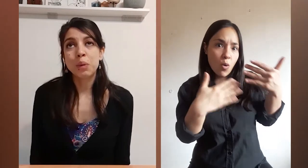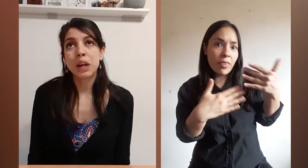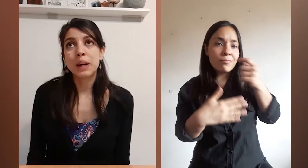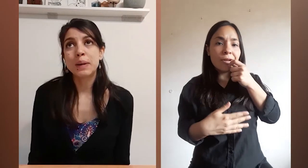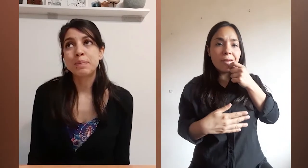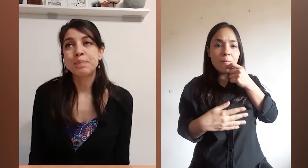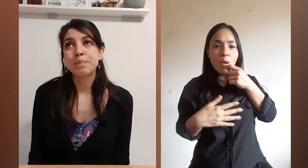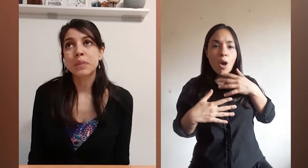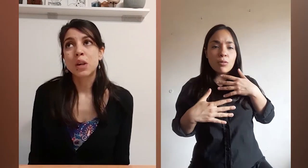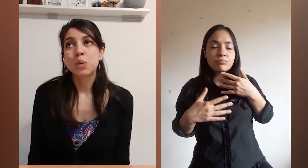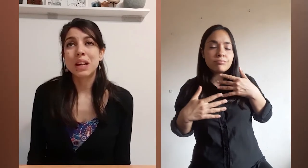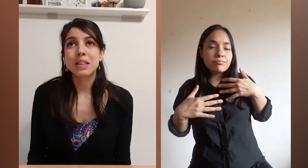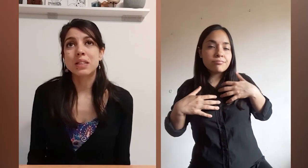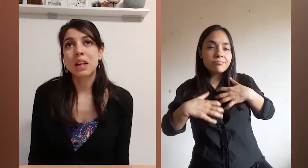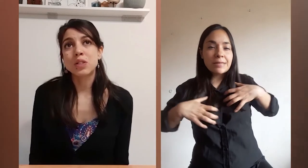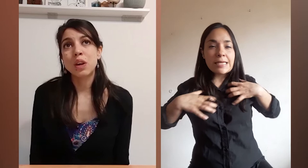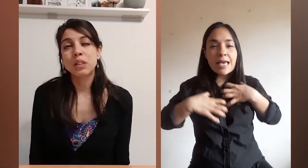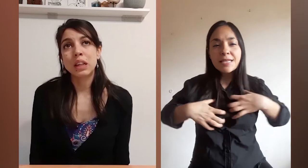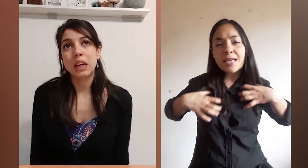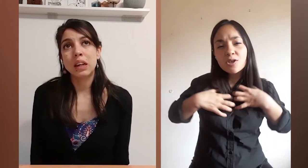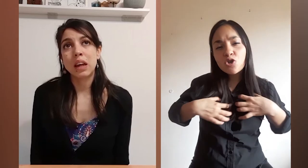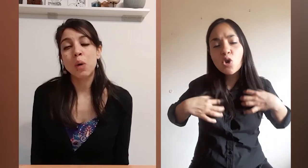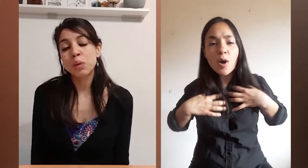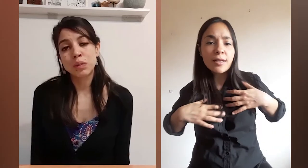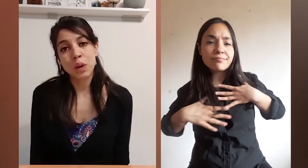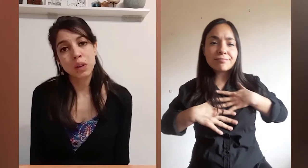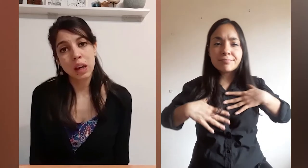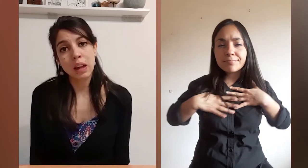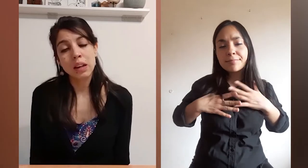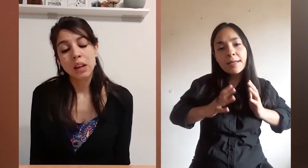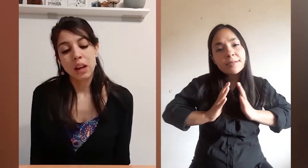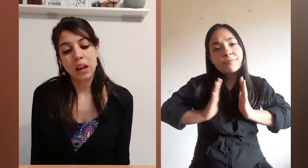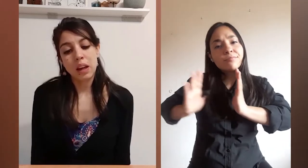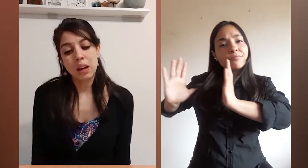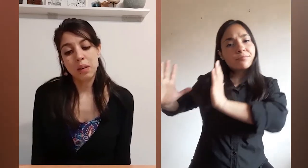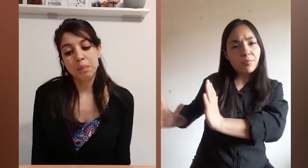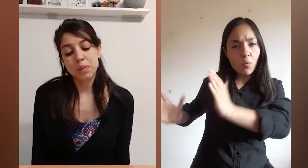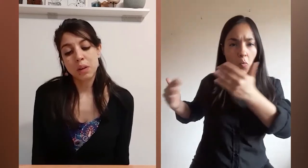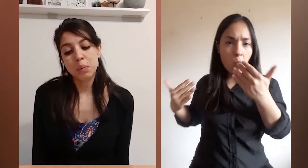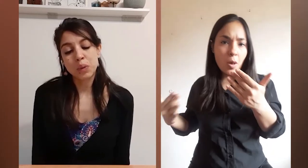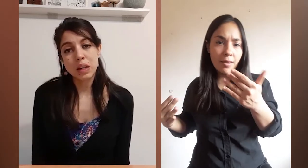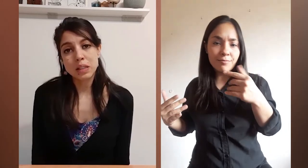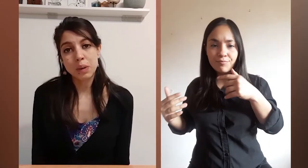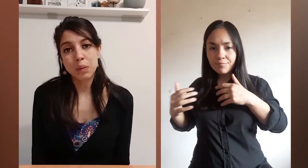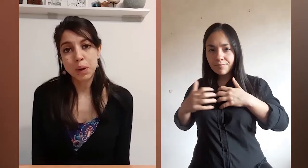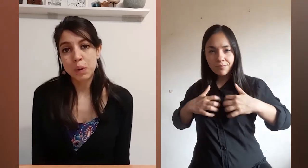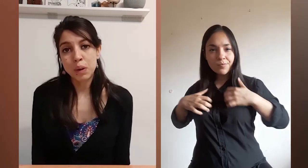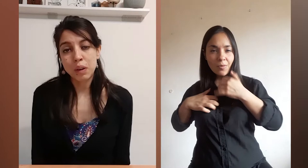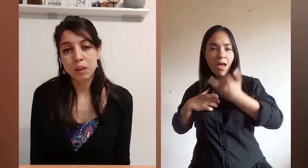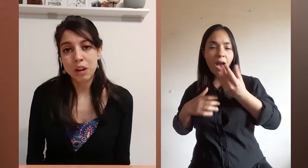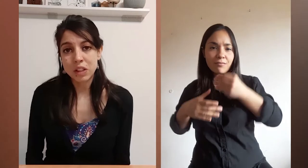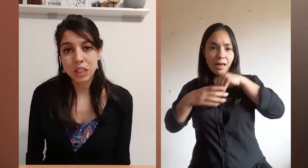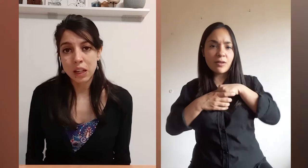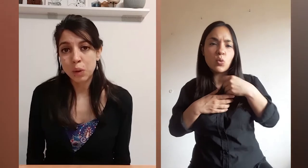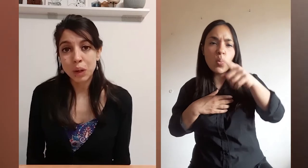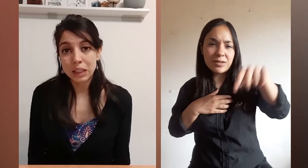toda una sensación que aún nos queda. Como ustedes saben, el próbolo era